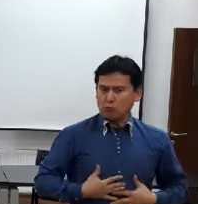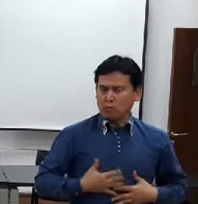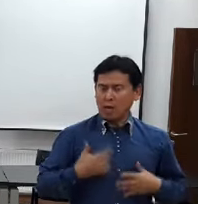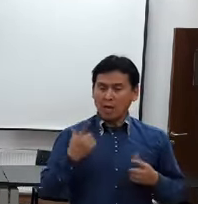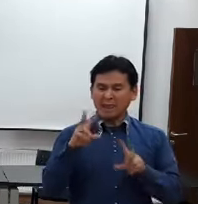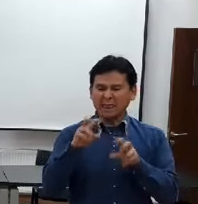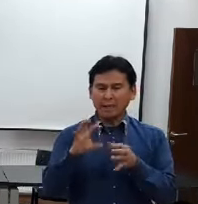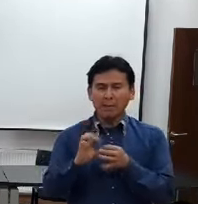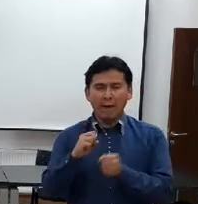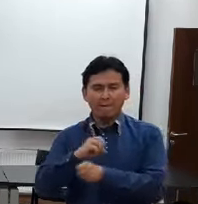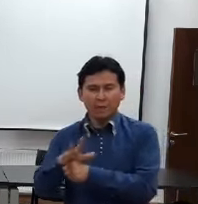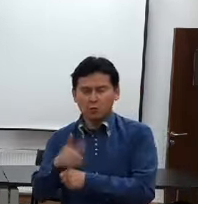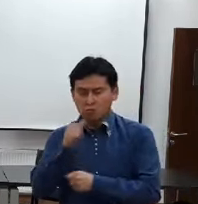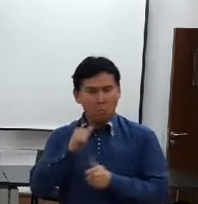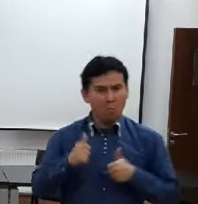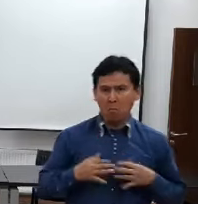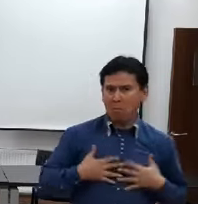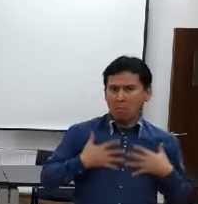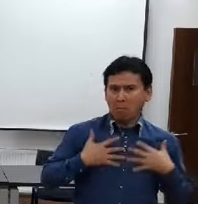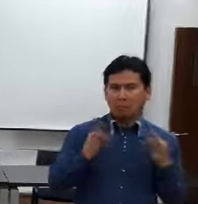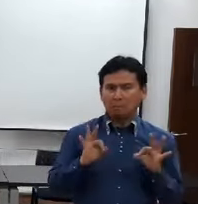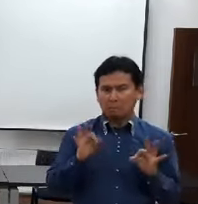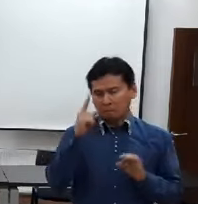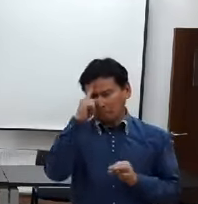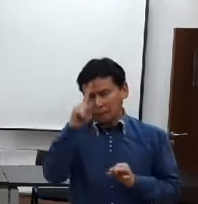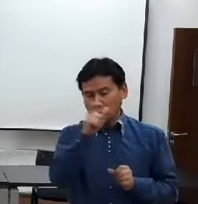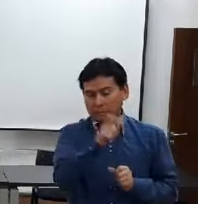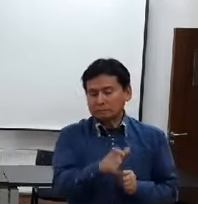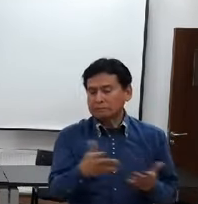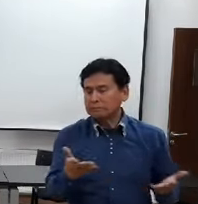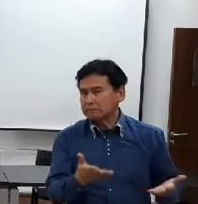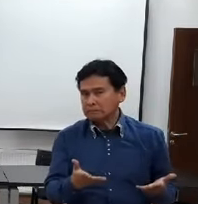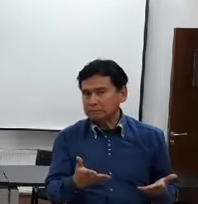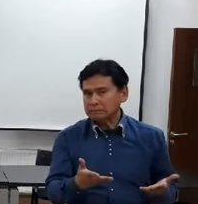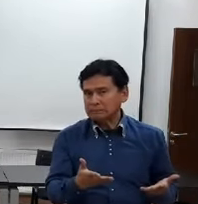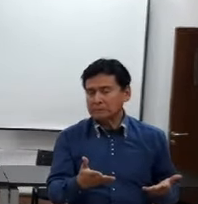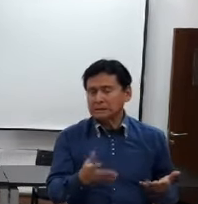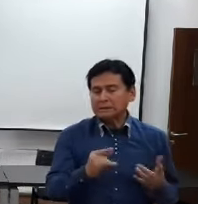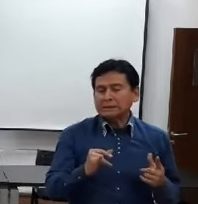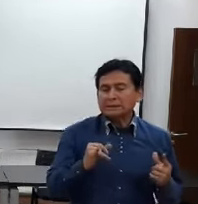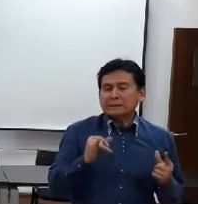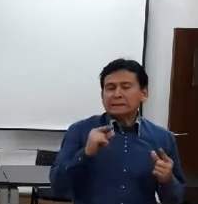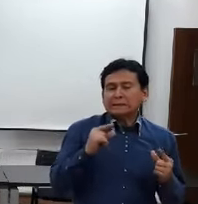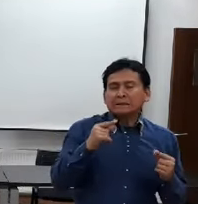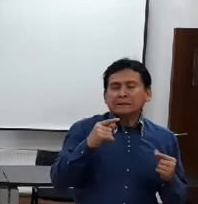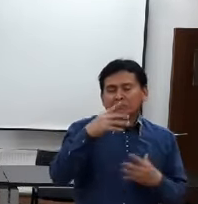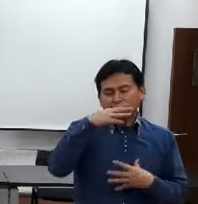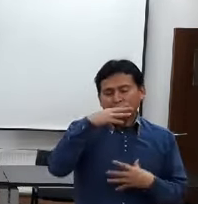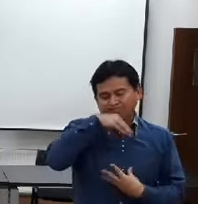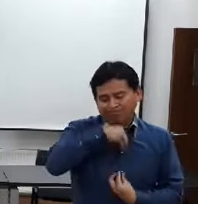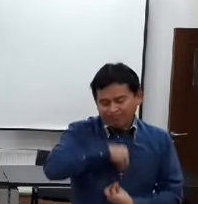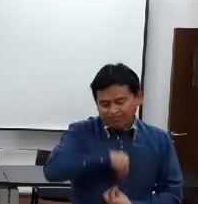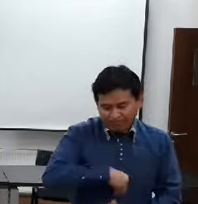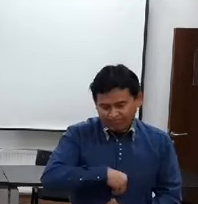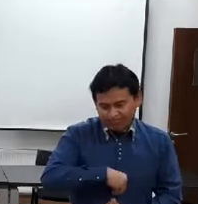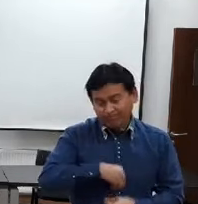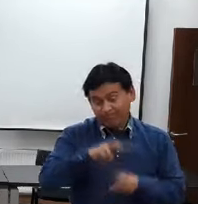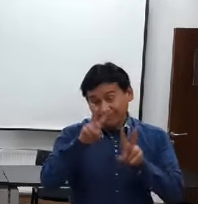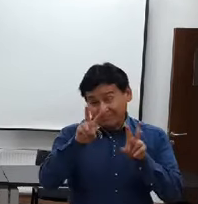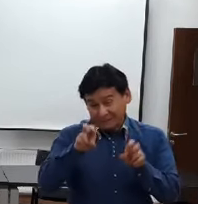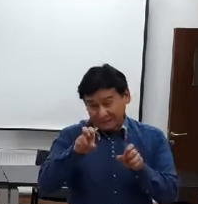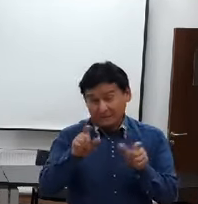asociada a coronavirus pero siendo una paciente inmunológicamente deprimida por su condición basal